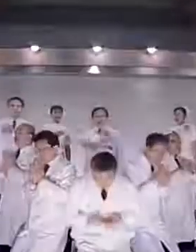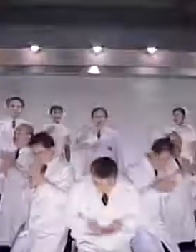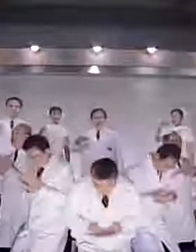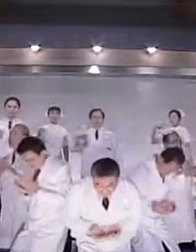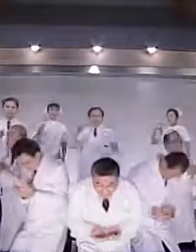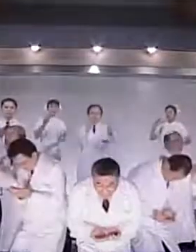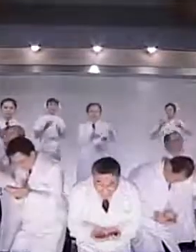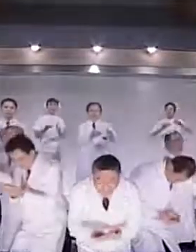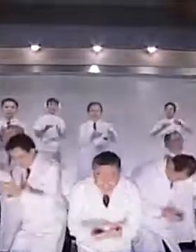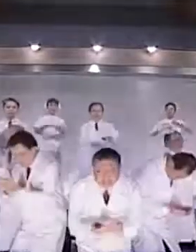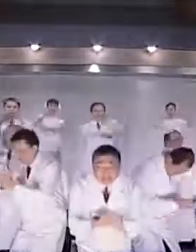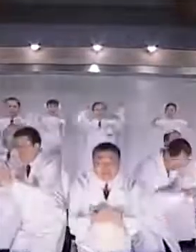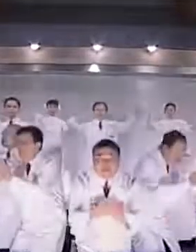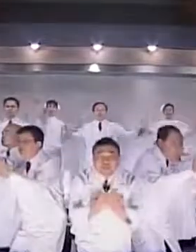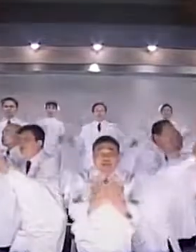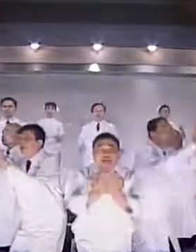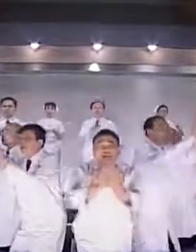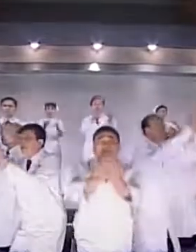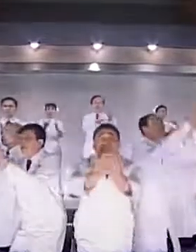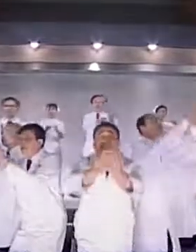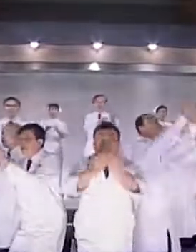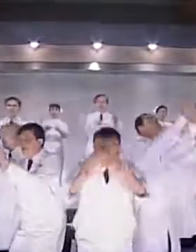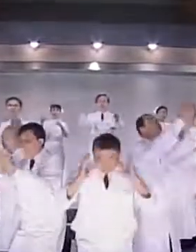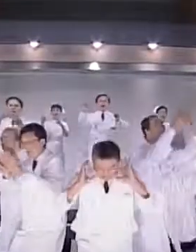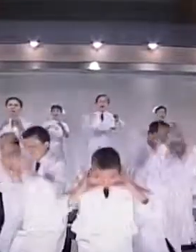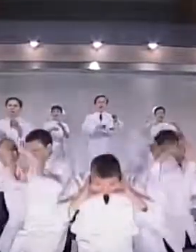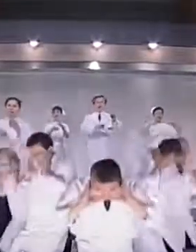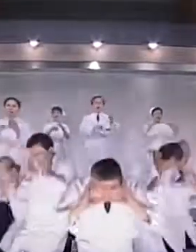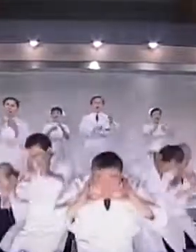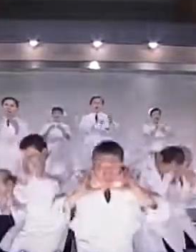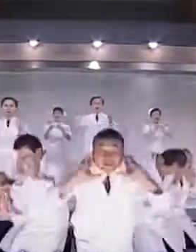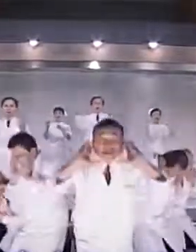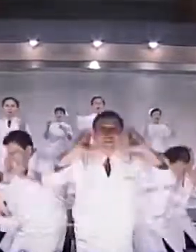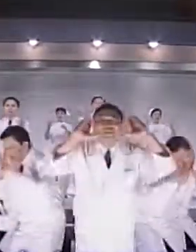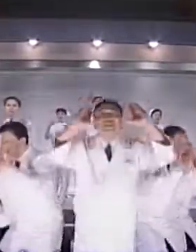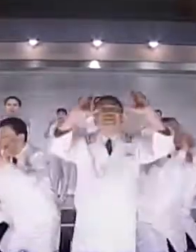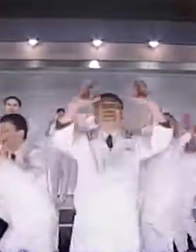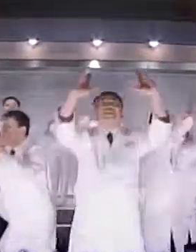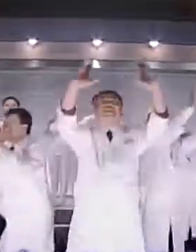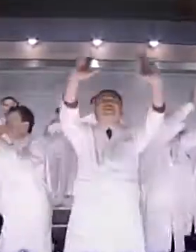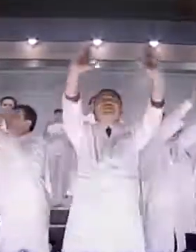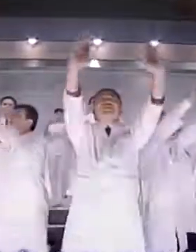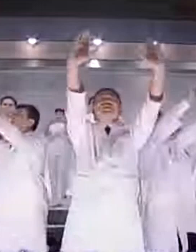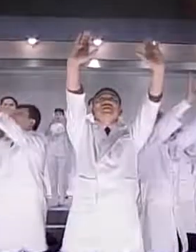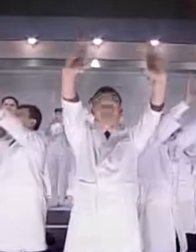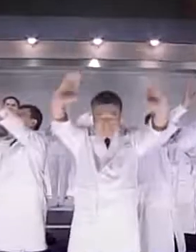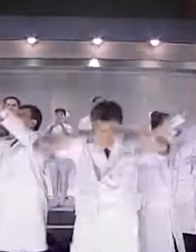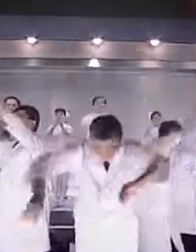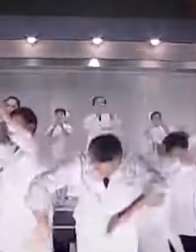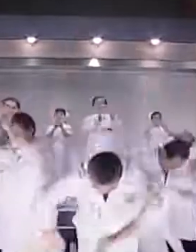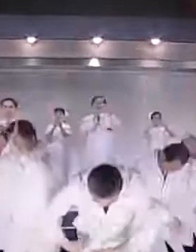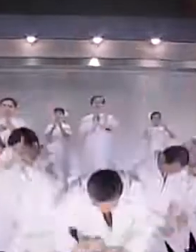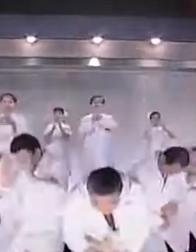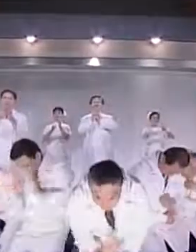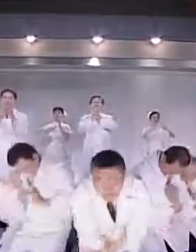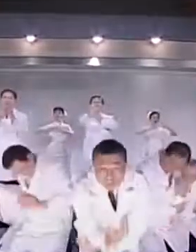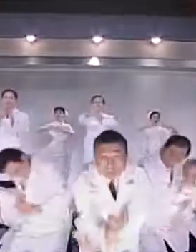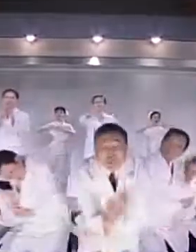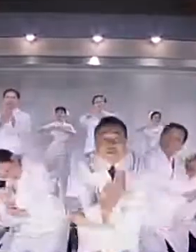能舍一切诸难舍，才抱起自己过程，律法内